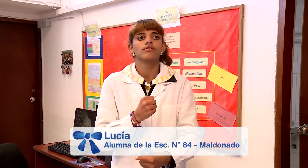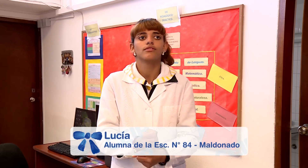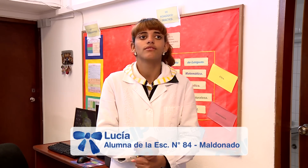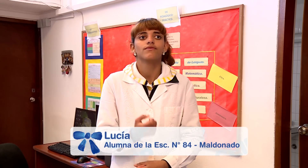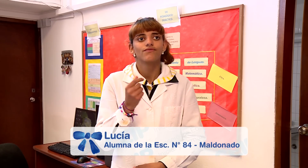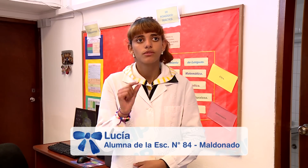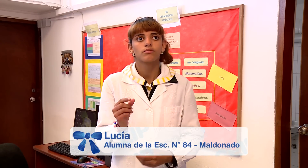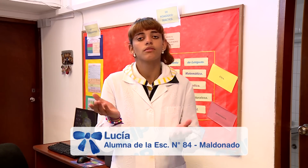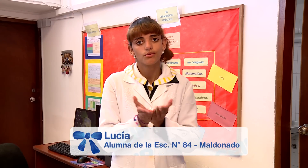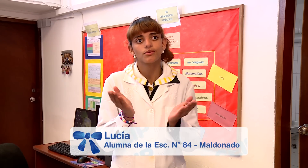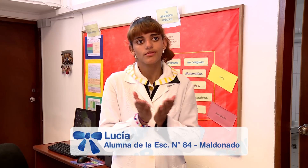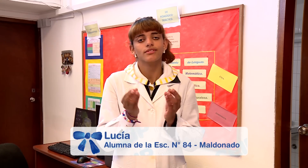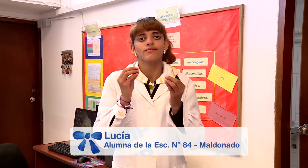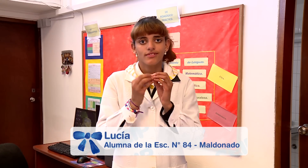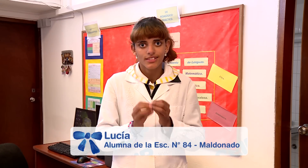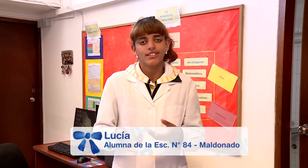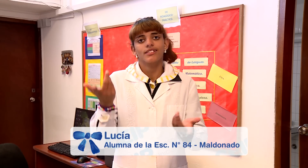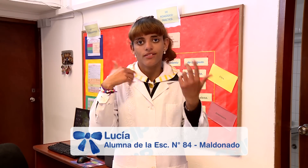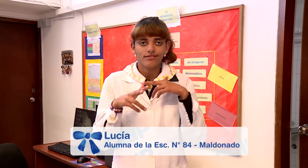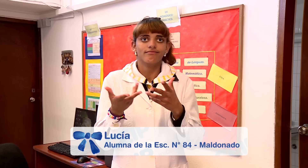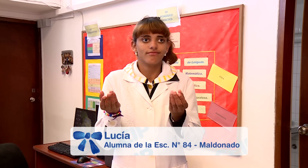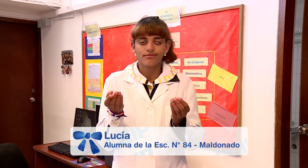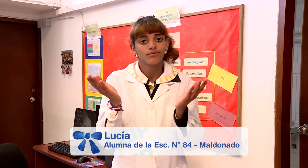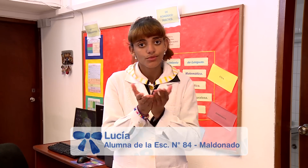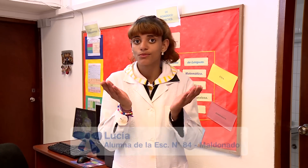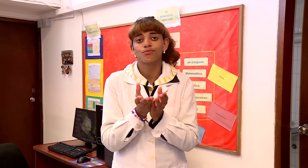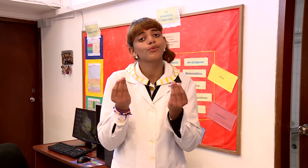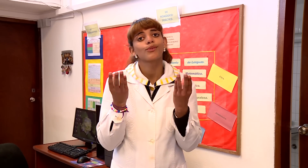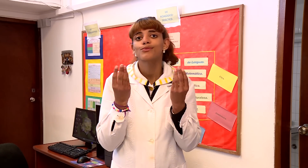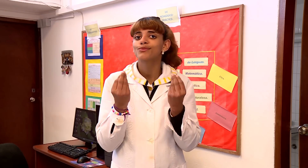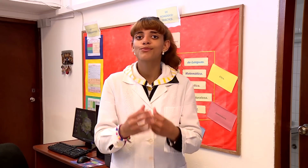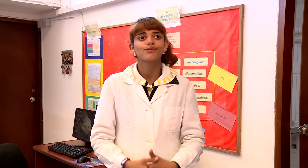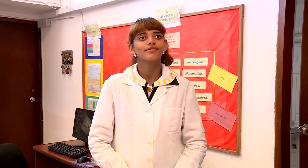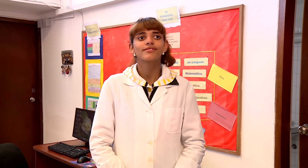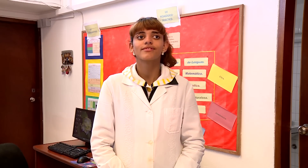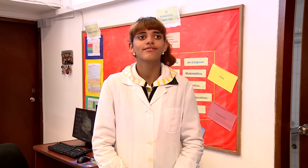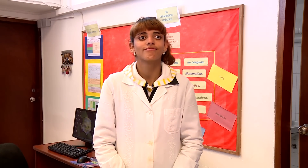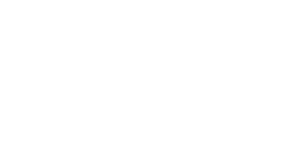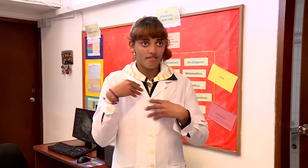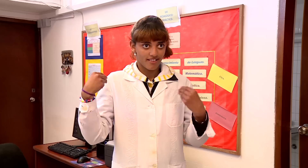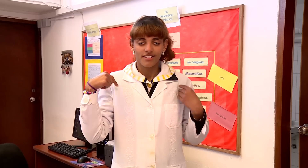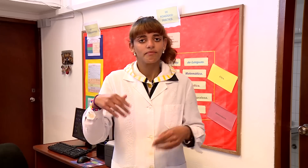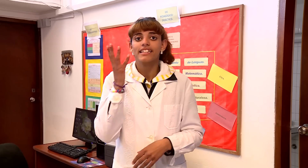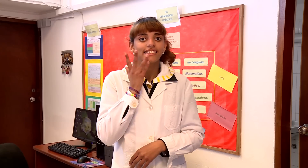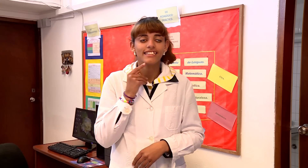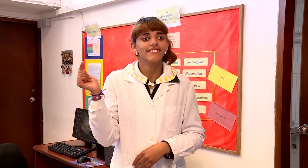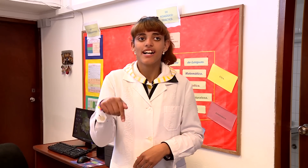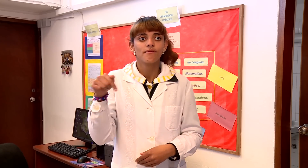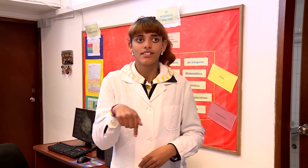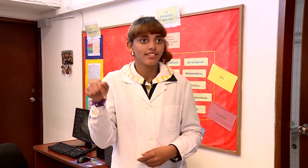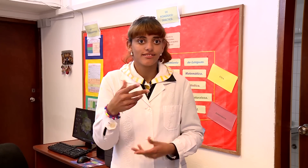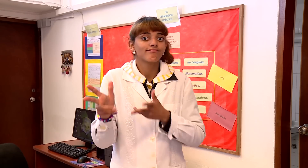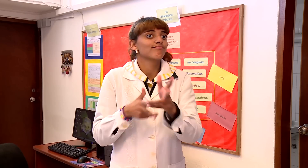porque muy pronto estoy para finalizar e irme a UTU y quiero terminar la escuela. A mí la